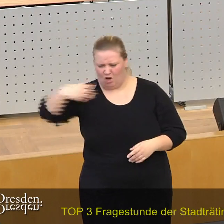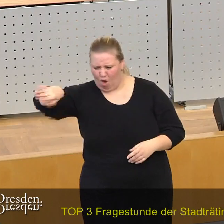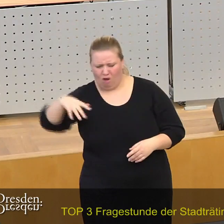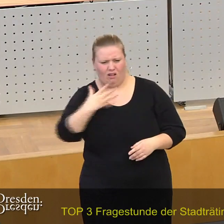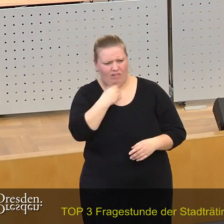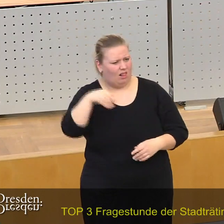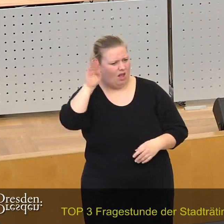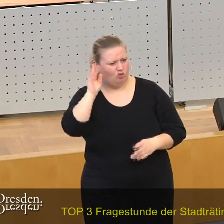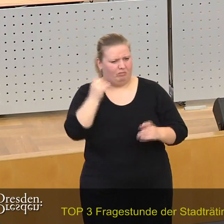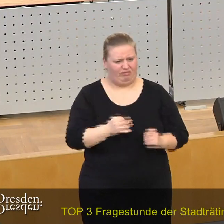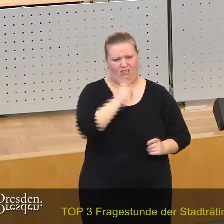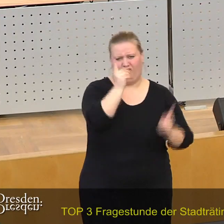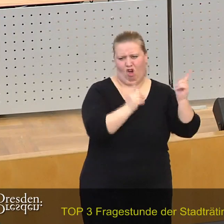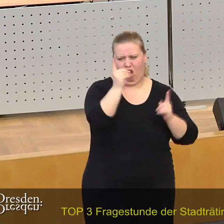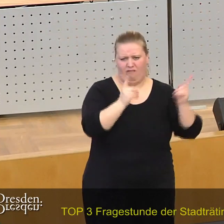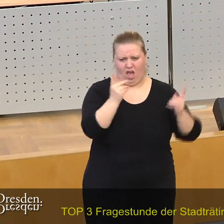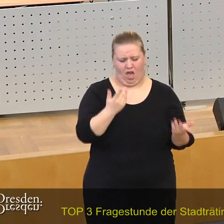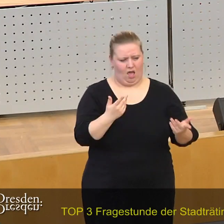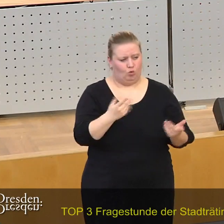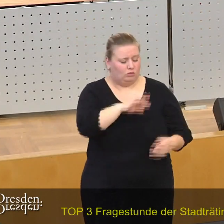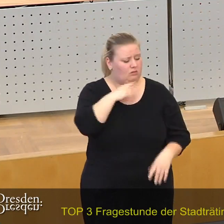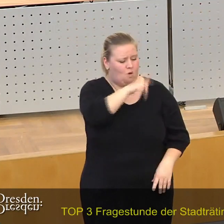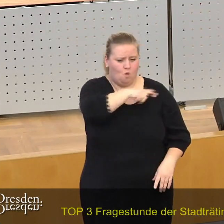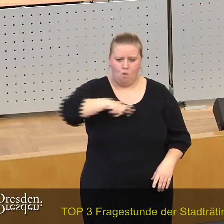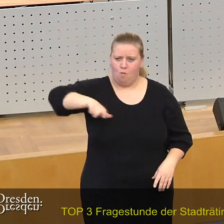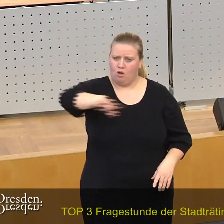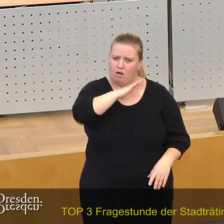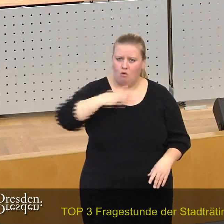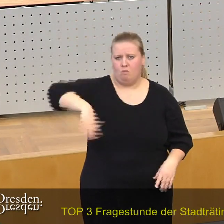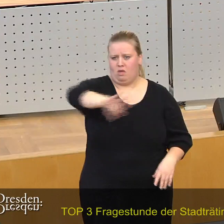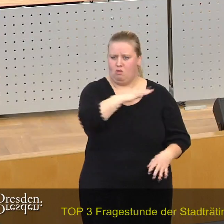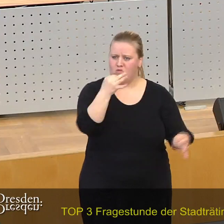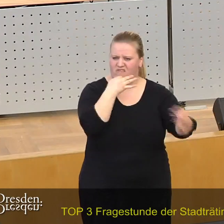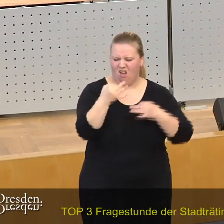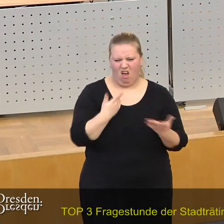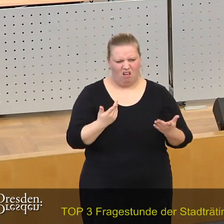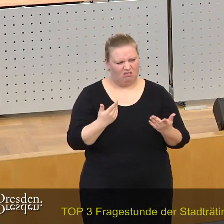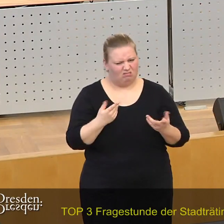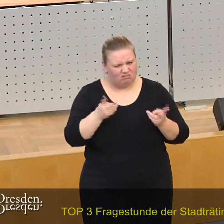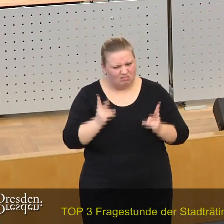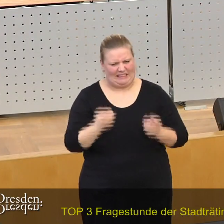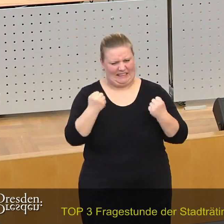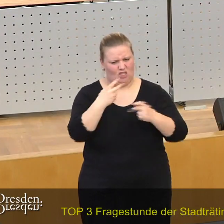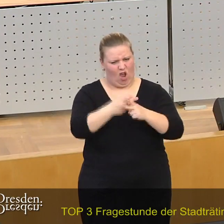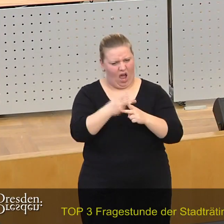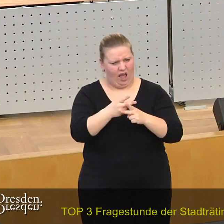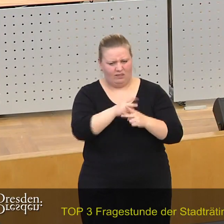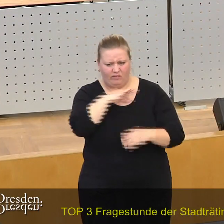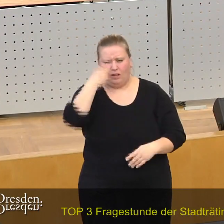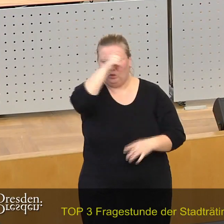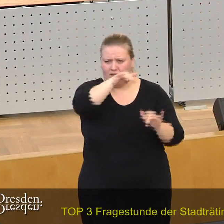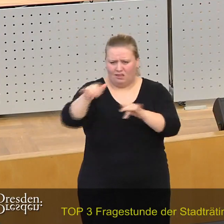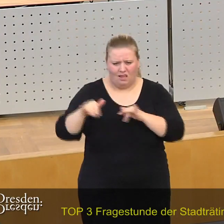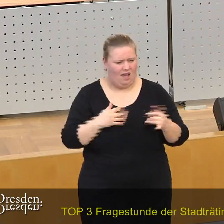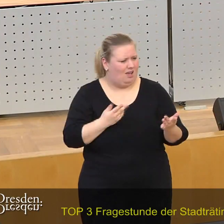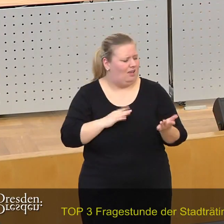wir wollen wissen, oder wir möchten gern wissen, weil auch viele Bürger in der Umgebung gefragt haben, wie konnte es kommen, dass trotz der hohen Sicherheitsvorkehrungen, es waren